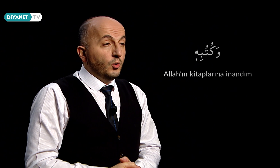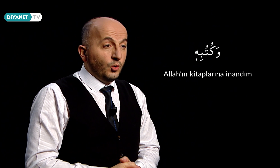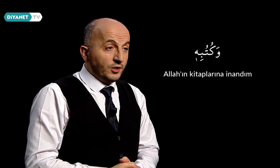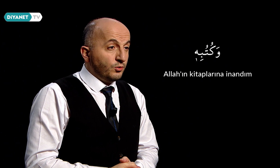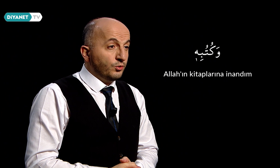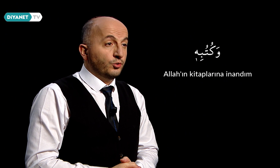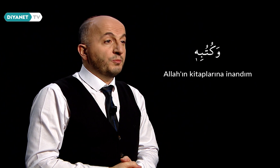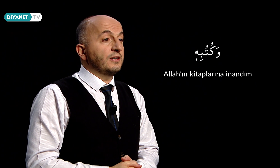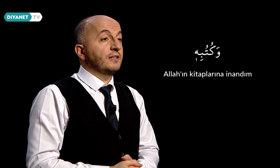Ve kütübihi.